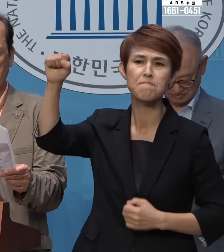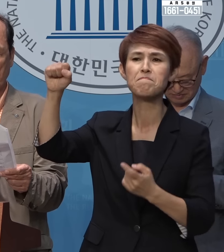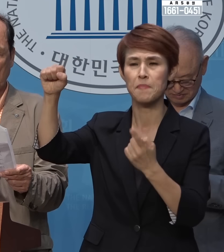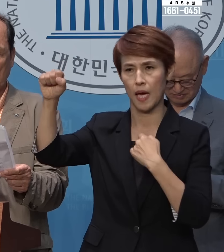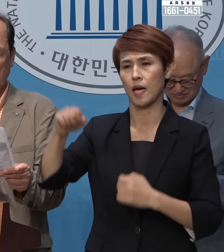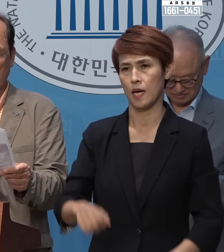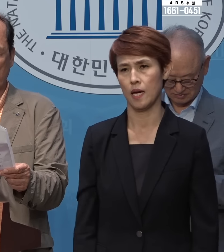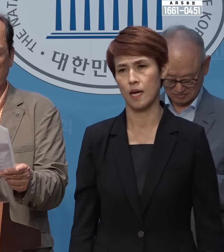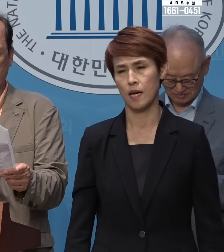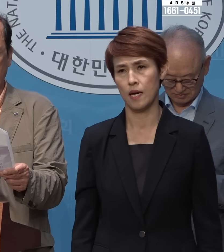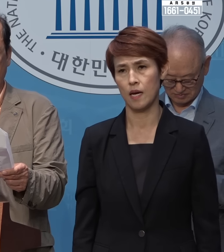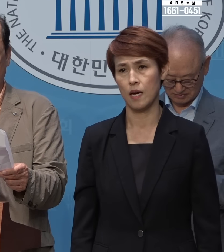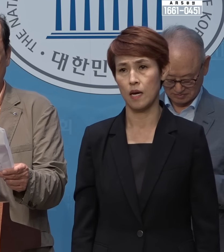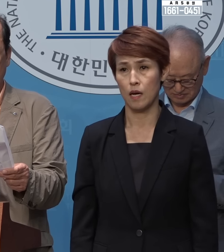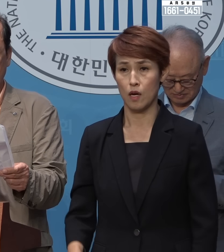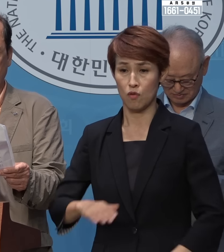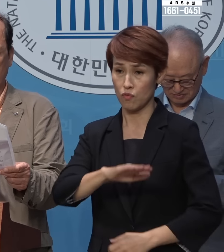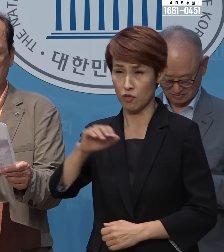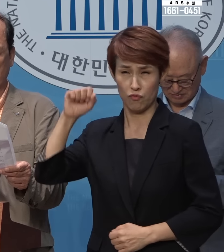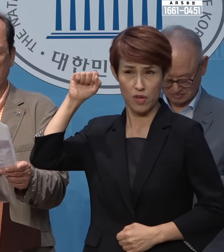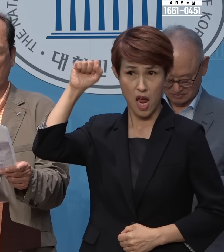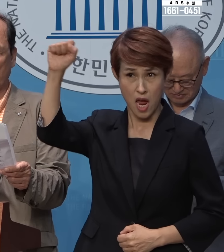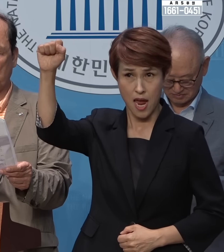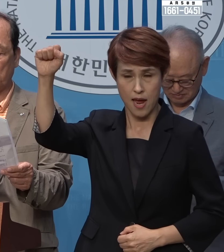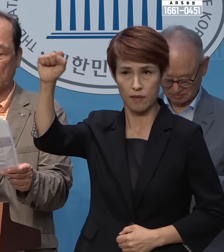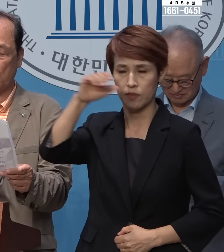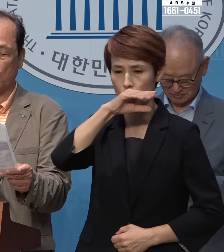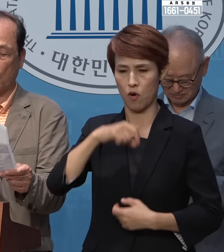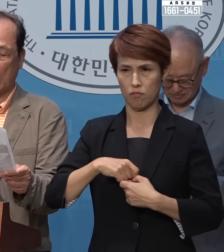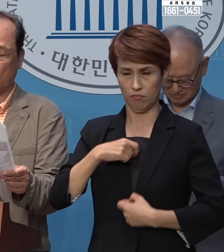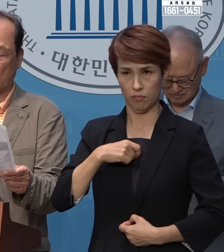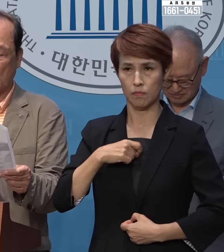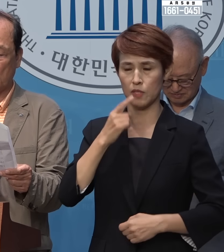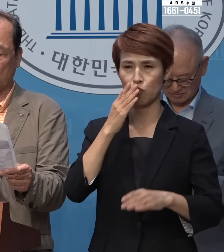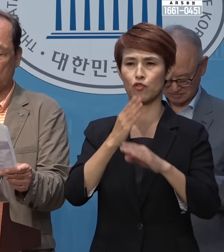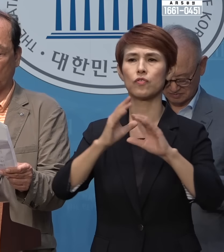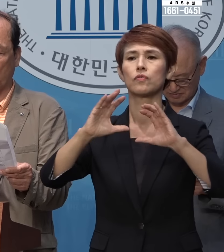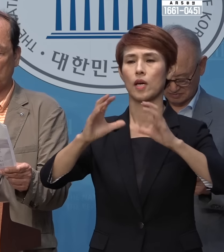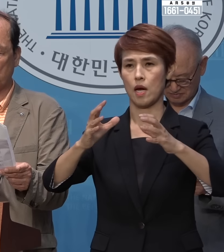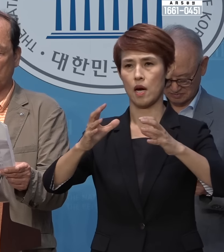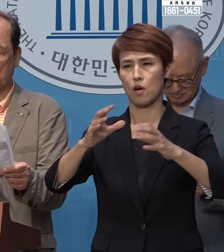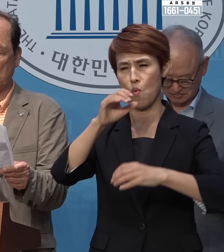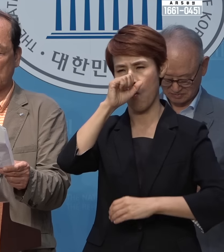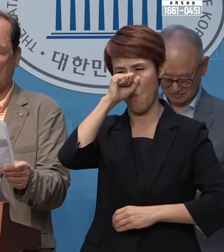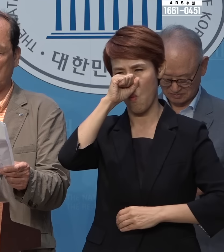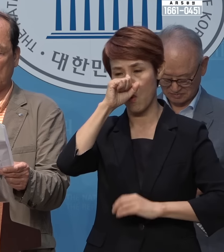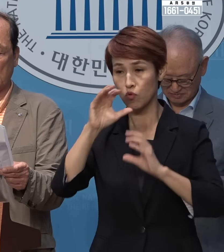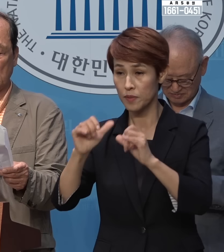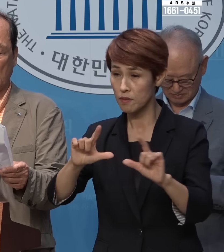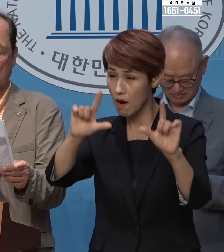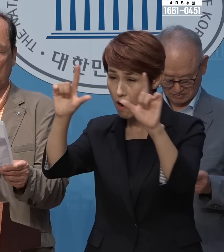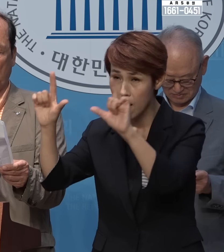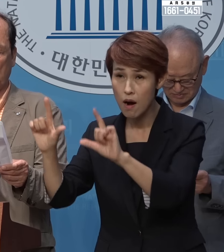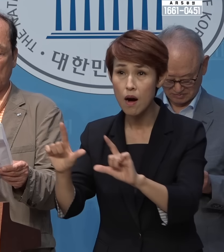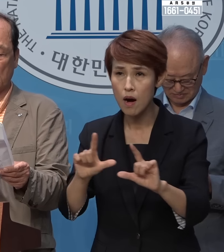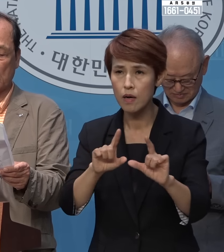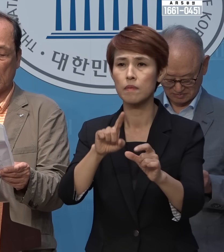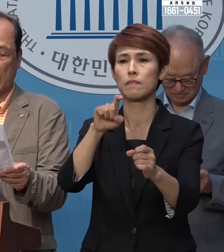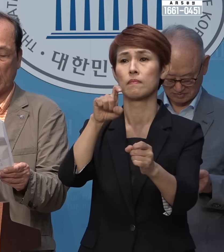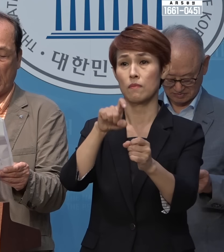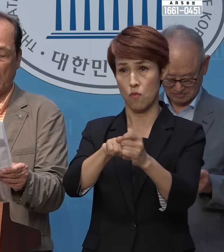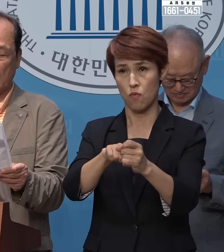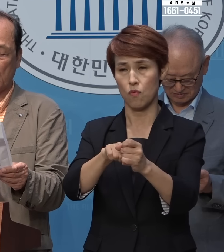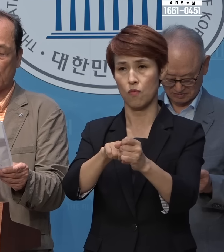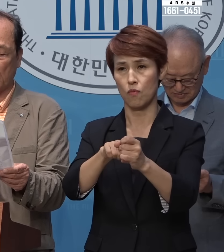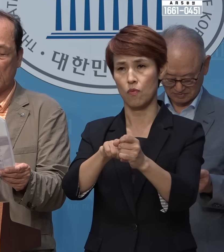왔습니다. 우리의 투쟁은 더 정의로운 민주공화국, 더 좋은 국민의 삶이라는 내일의